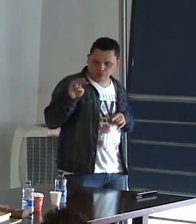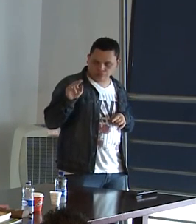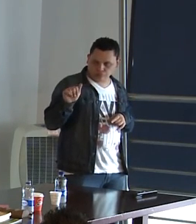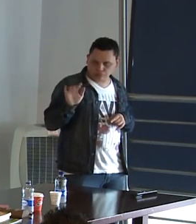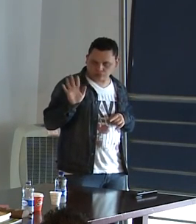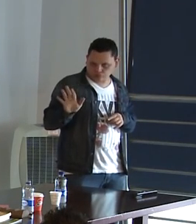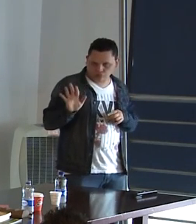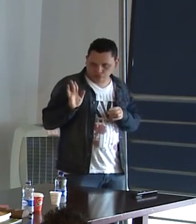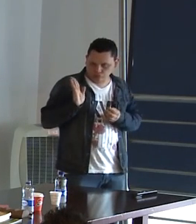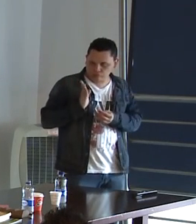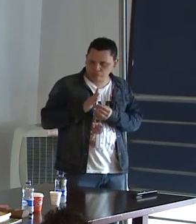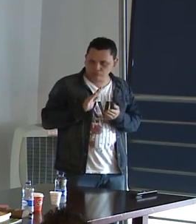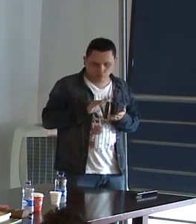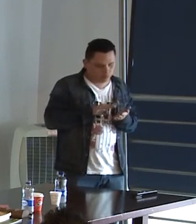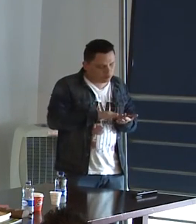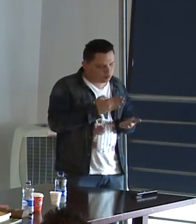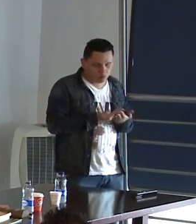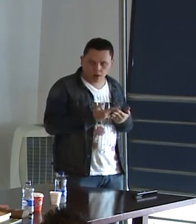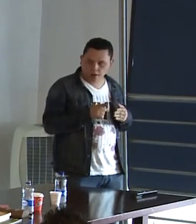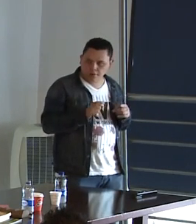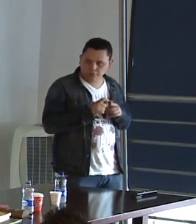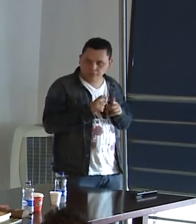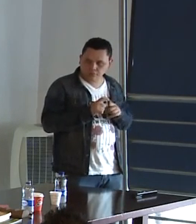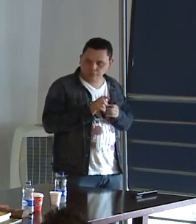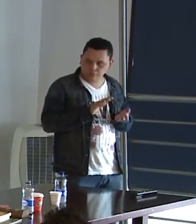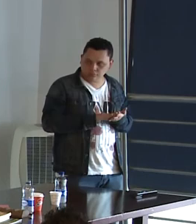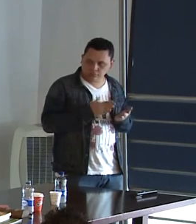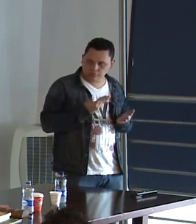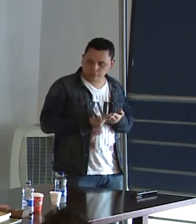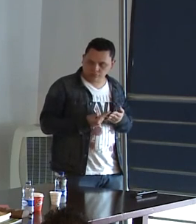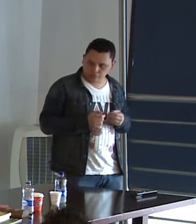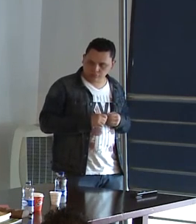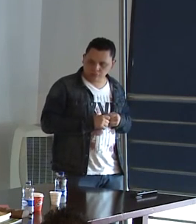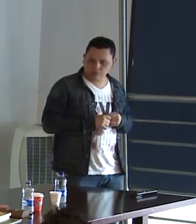para nosotros la traducción de esa palabra es